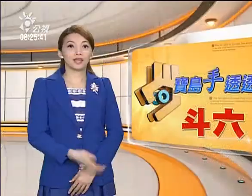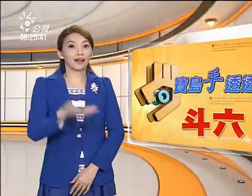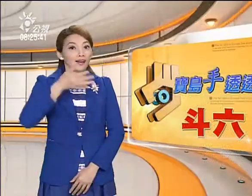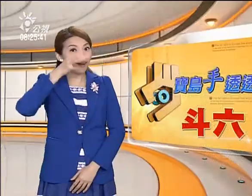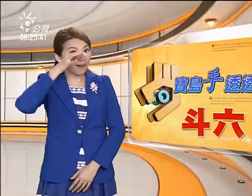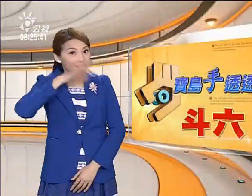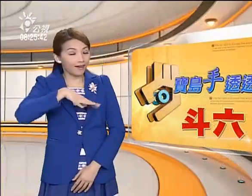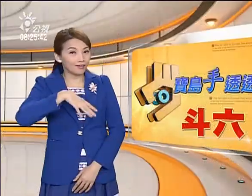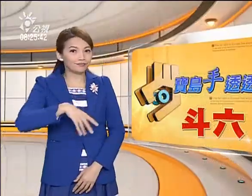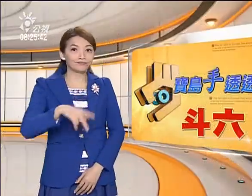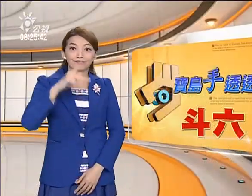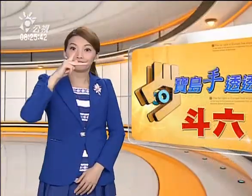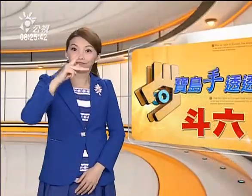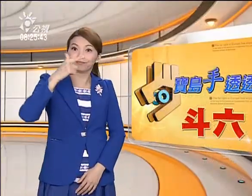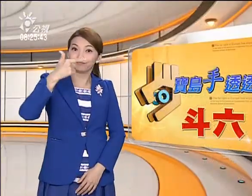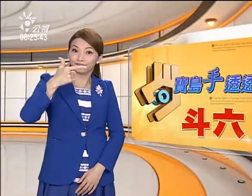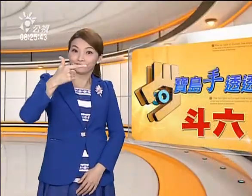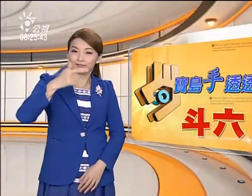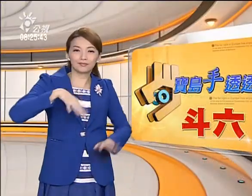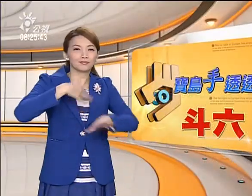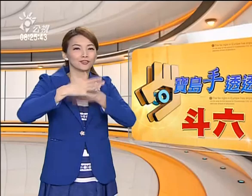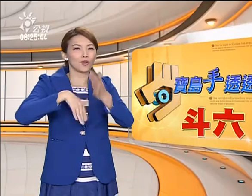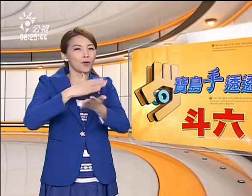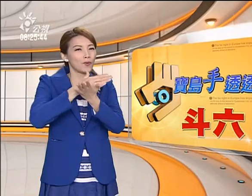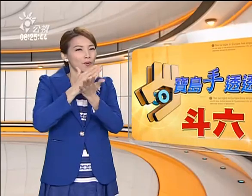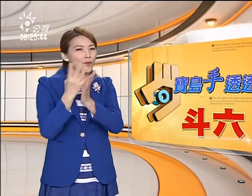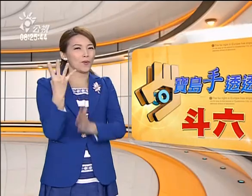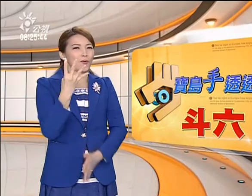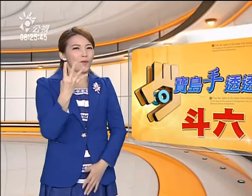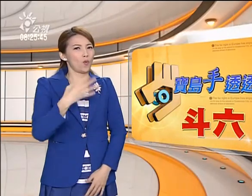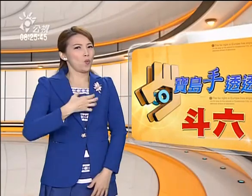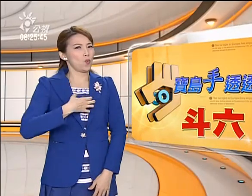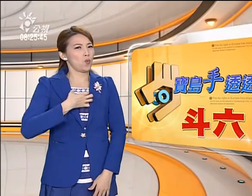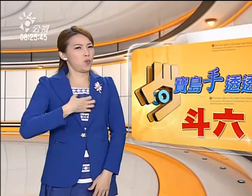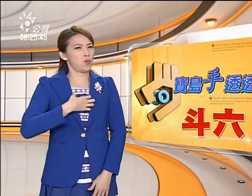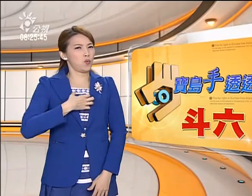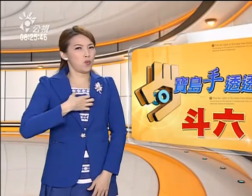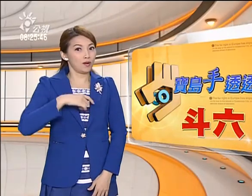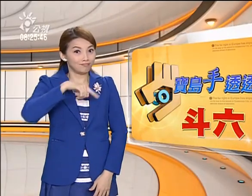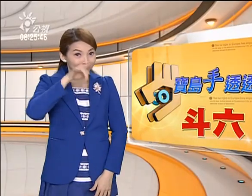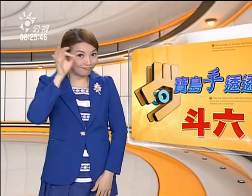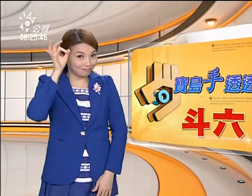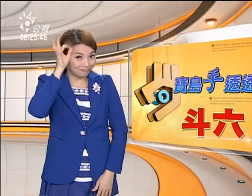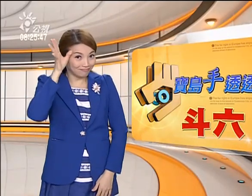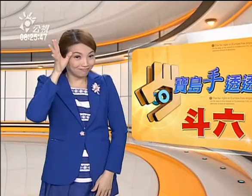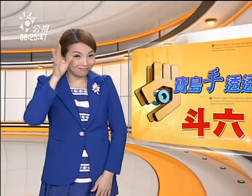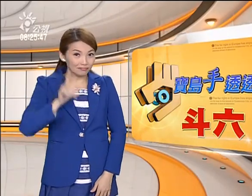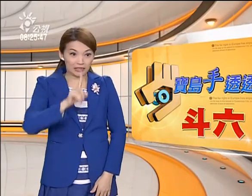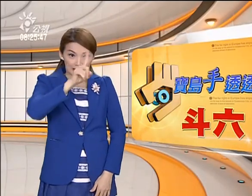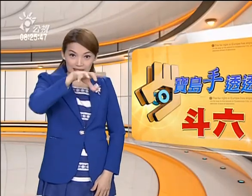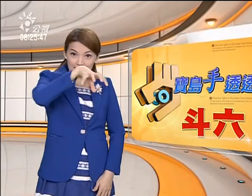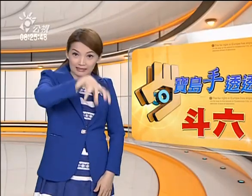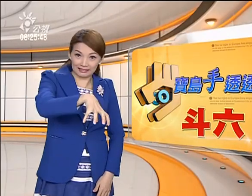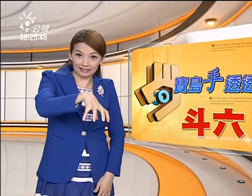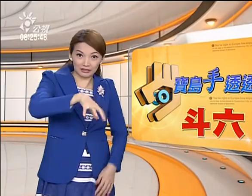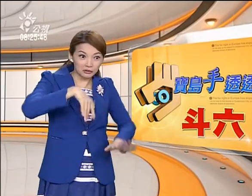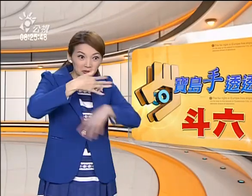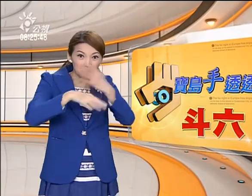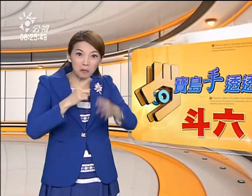了。 刚才我们看到了，光是斗六就有四种比法，所以一个地方不一定只有一